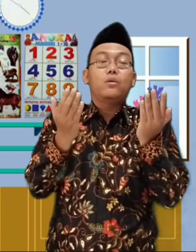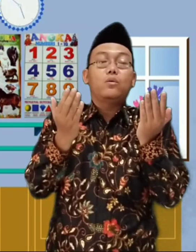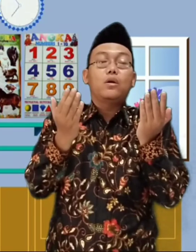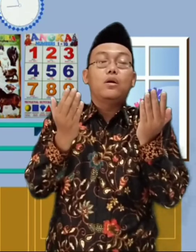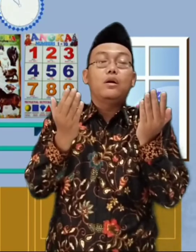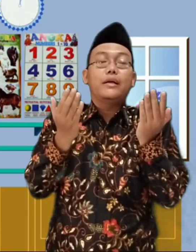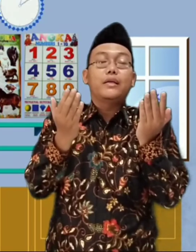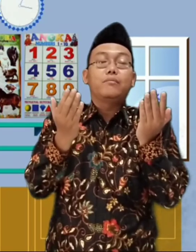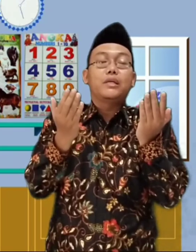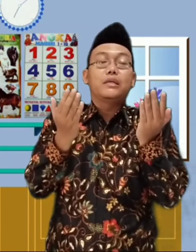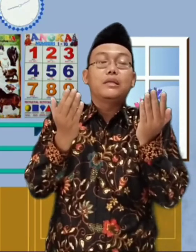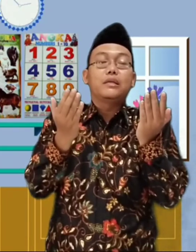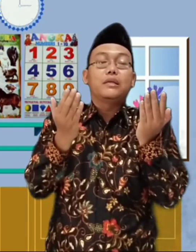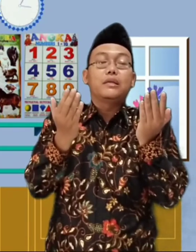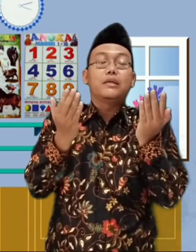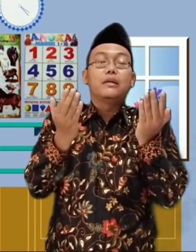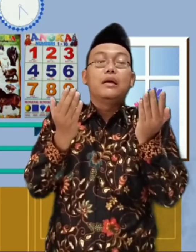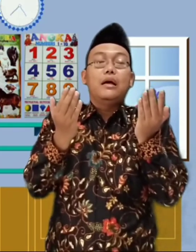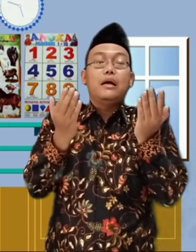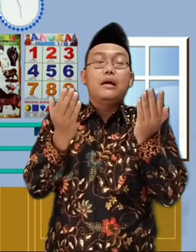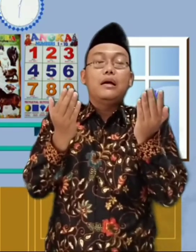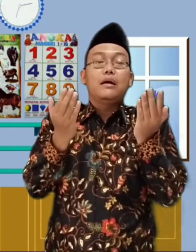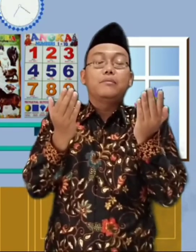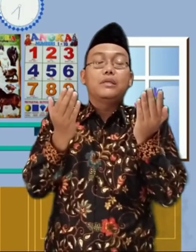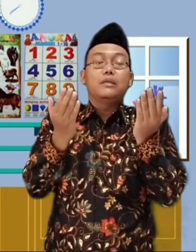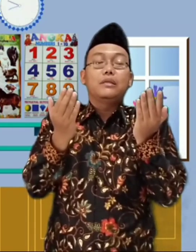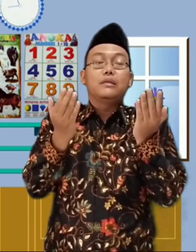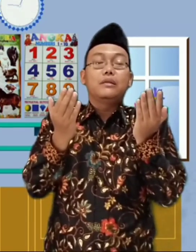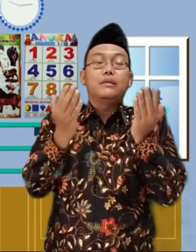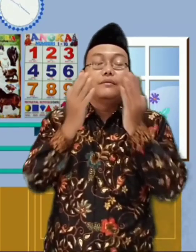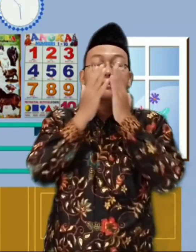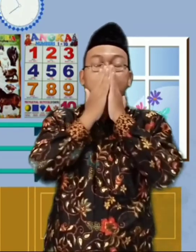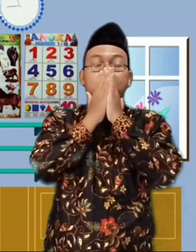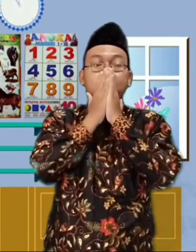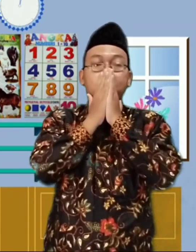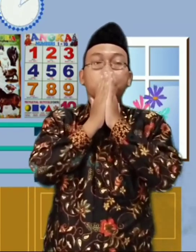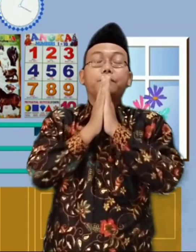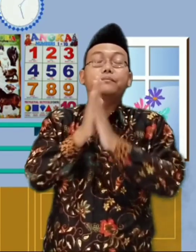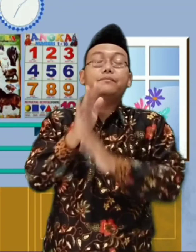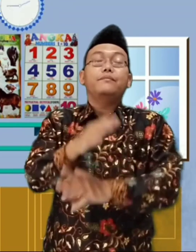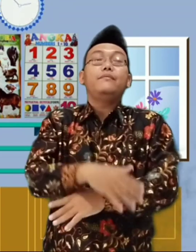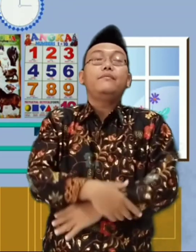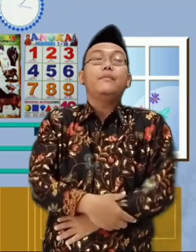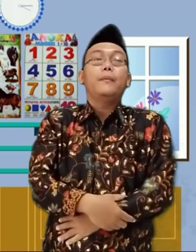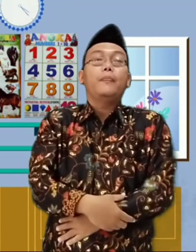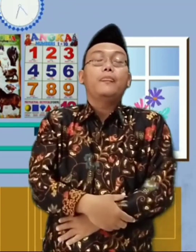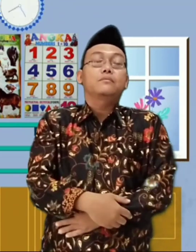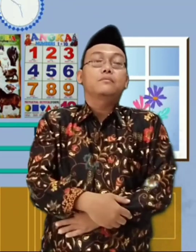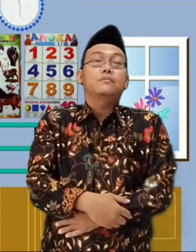arhamar rahimin. Amin.